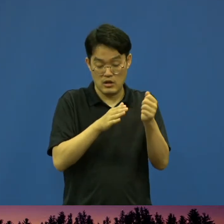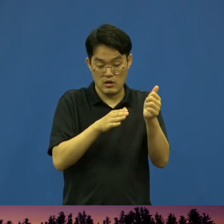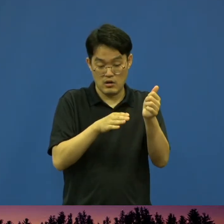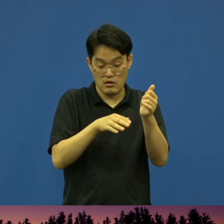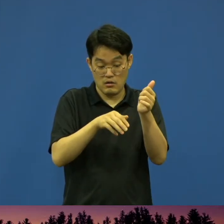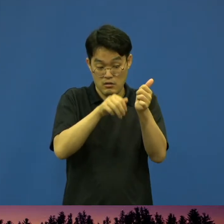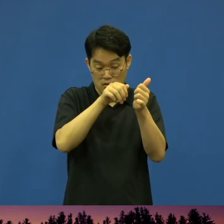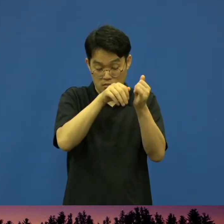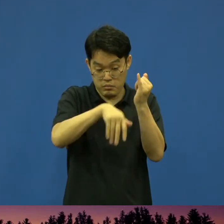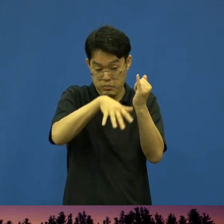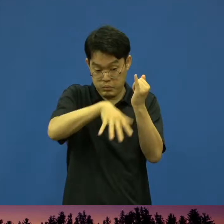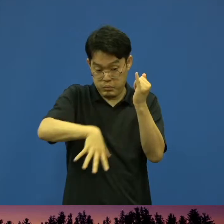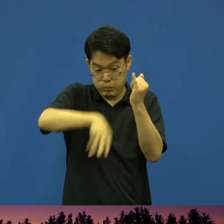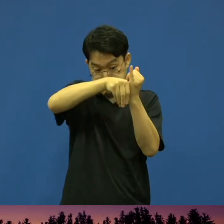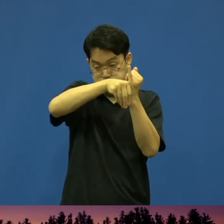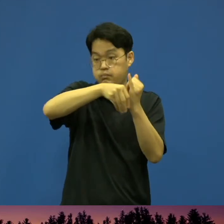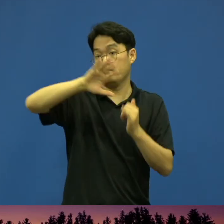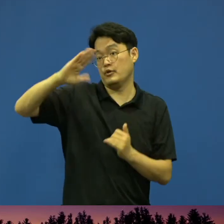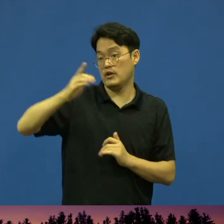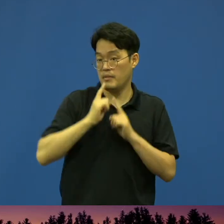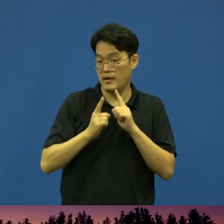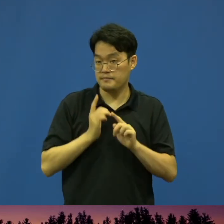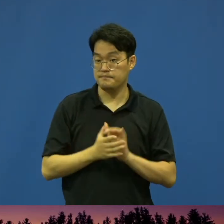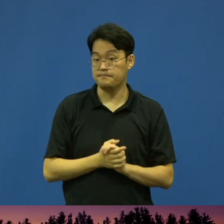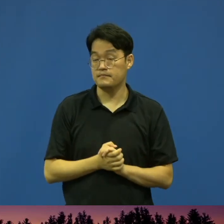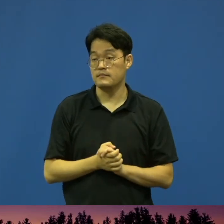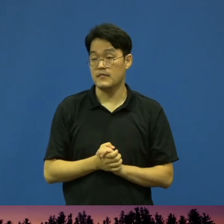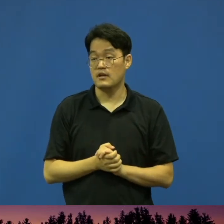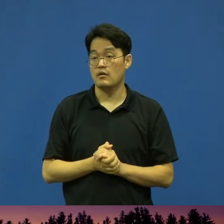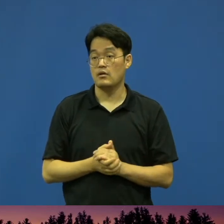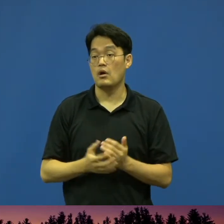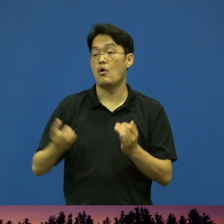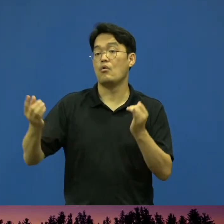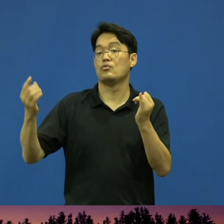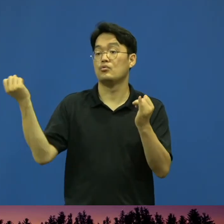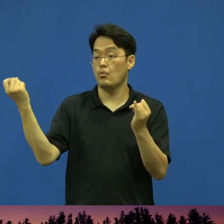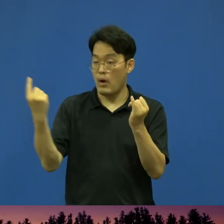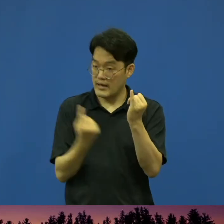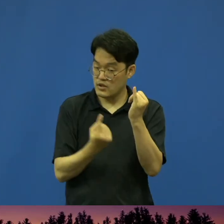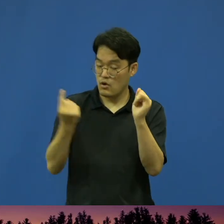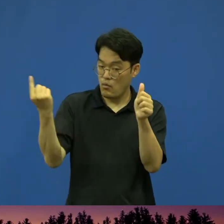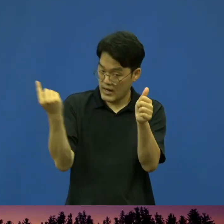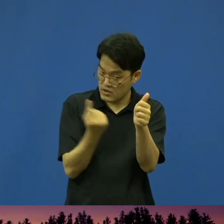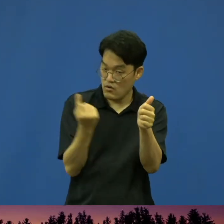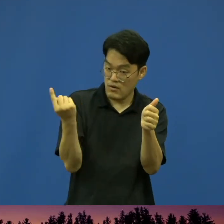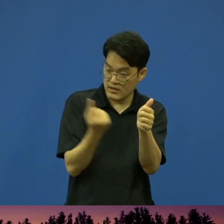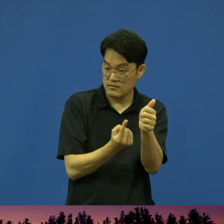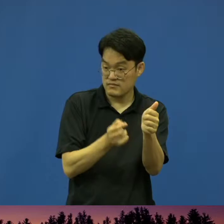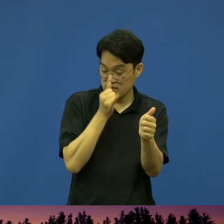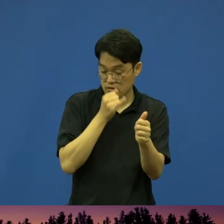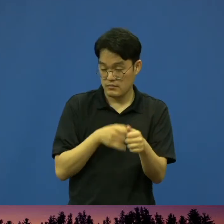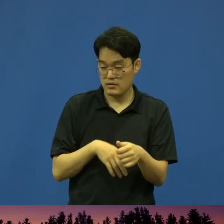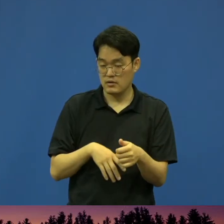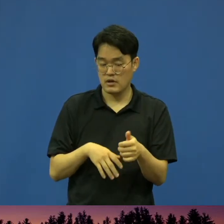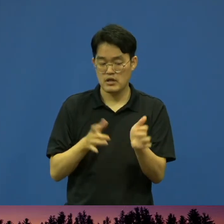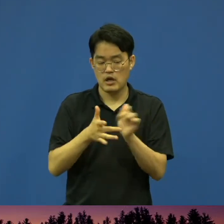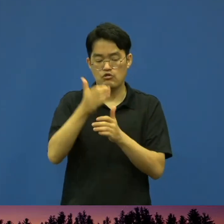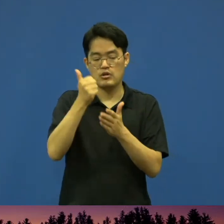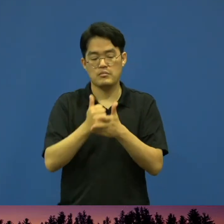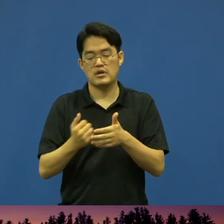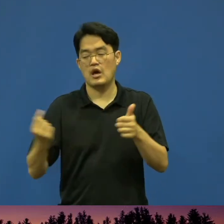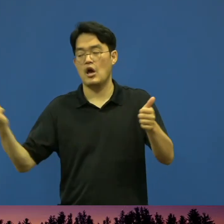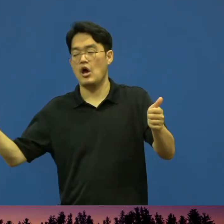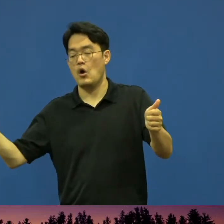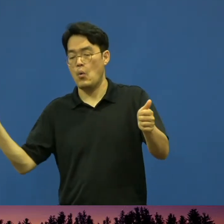여기에도 동일한 단어가 있습니다. 와서라는 단어가 기록되어져 있습니다. 성경은 이 두 사람만이 예수님께 온 힘을